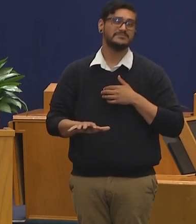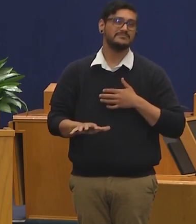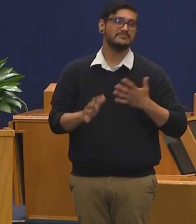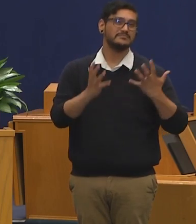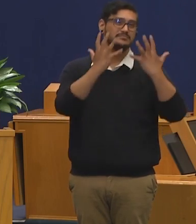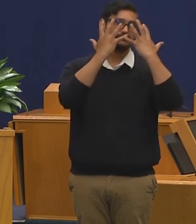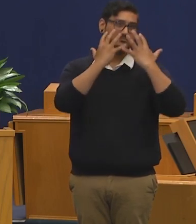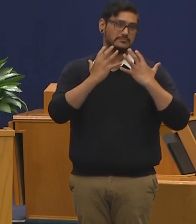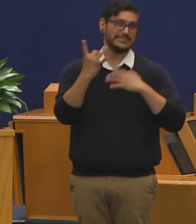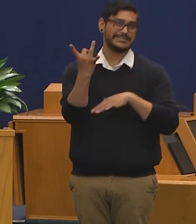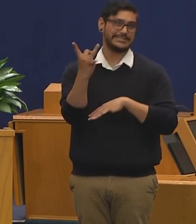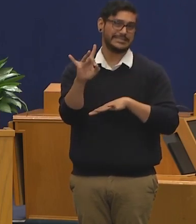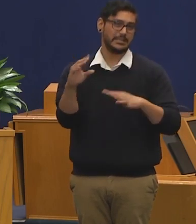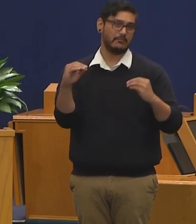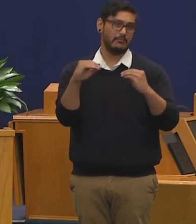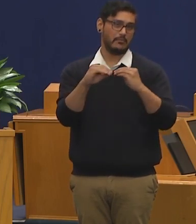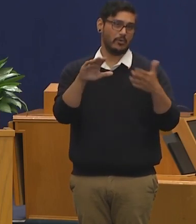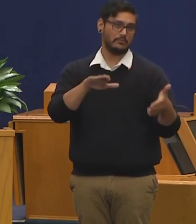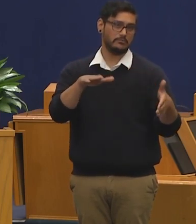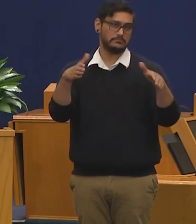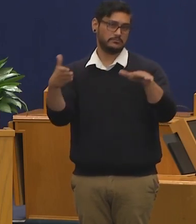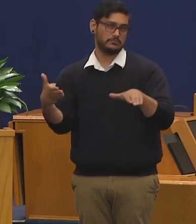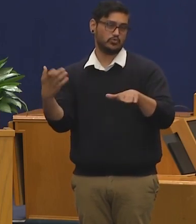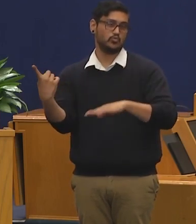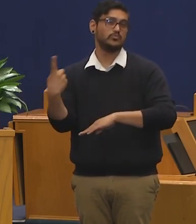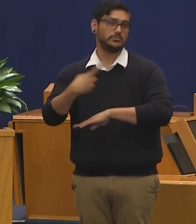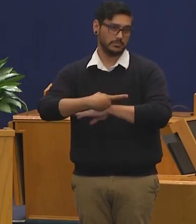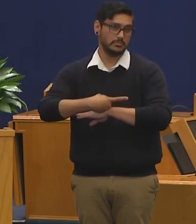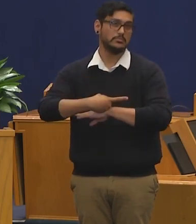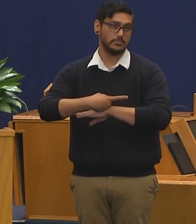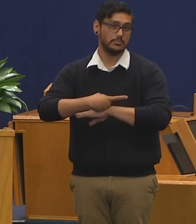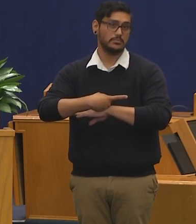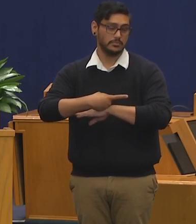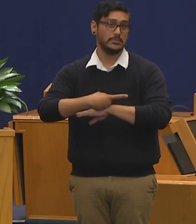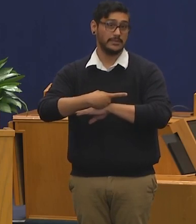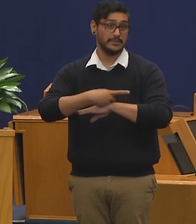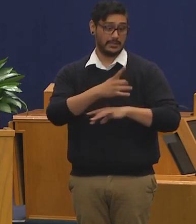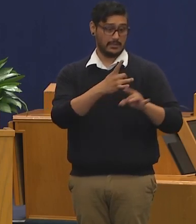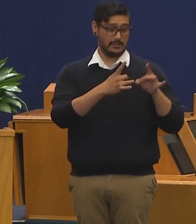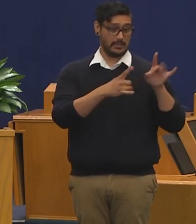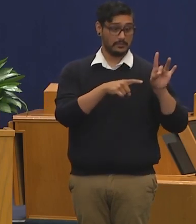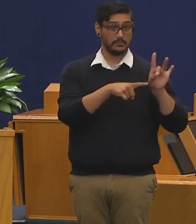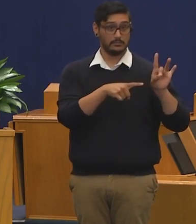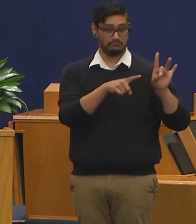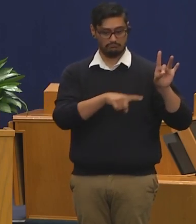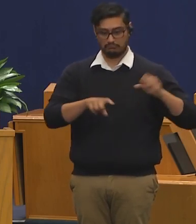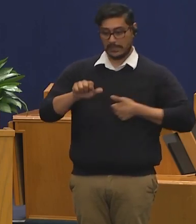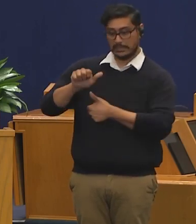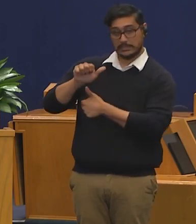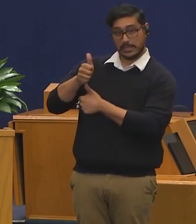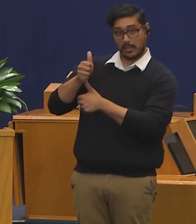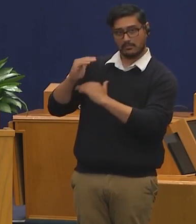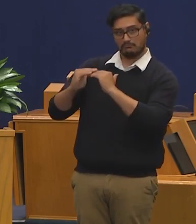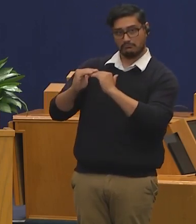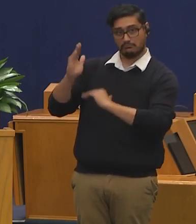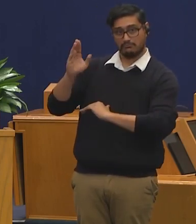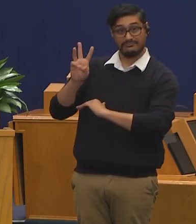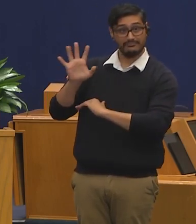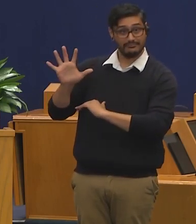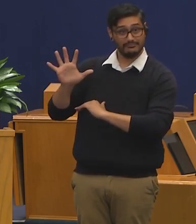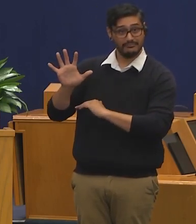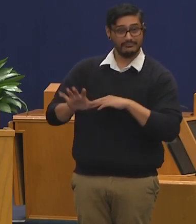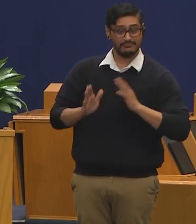reportar 18 muertes adicionales hoy. 10 personas tenían más de 65 años,